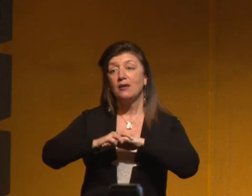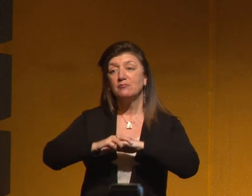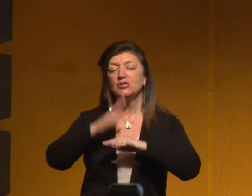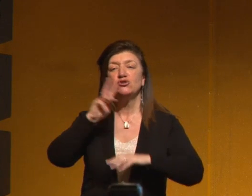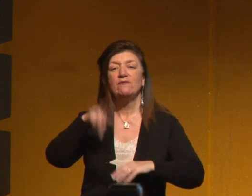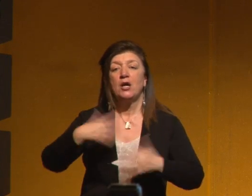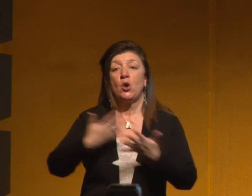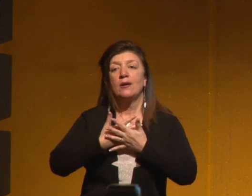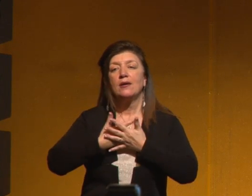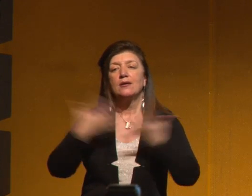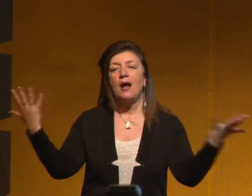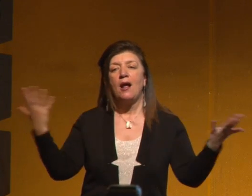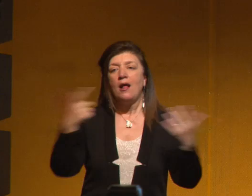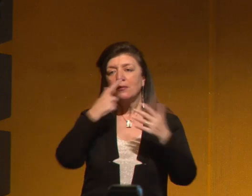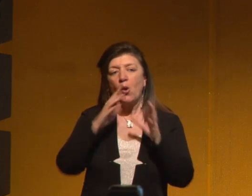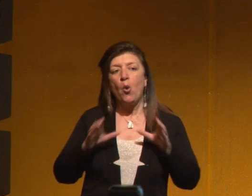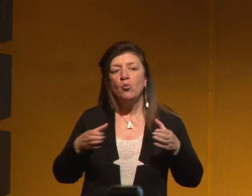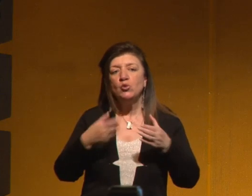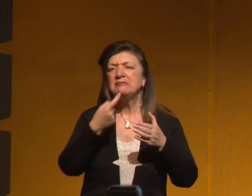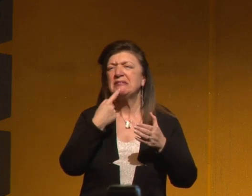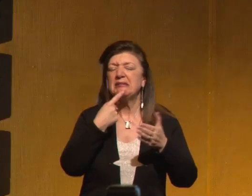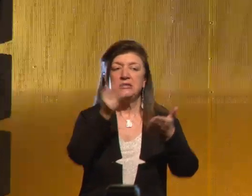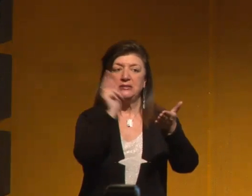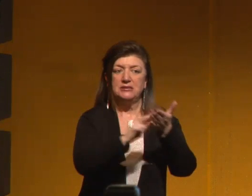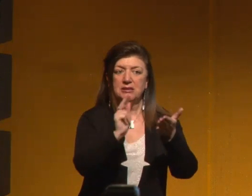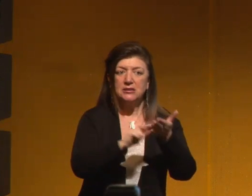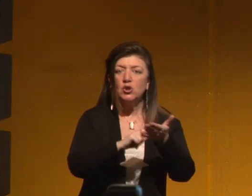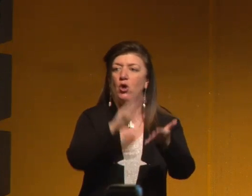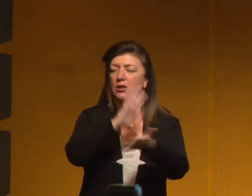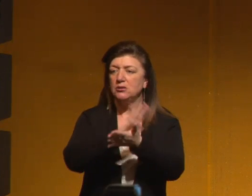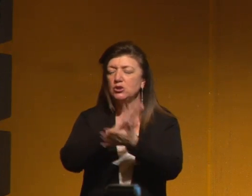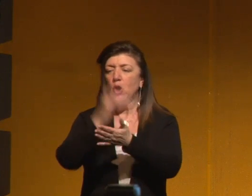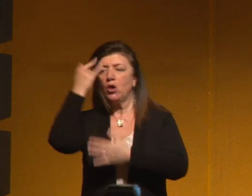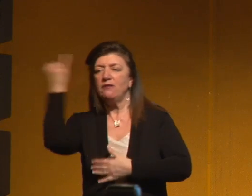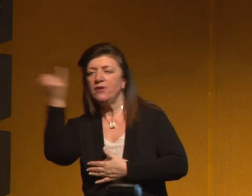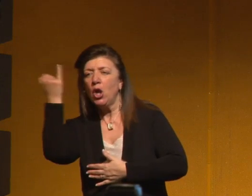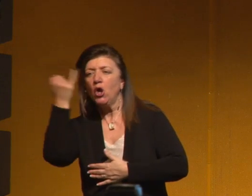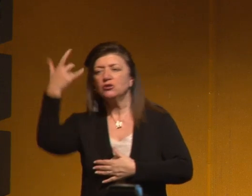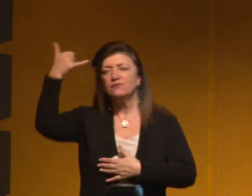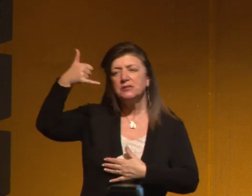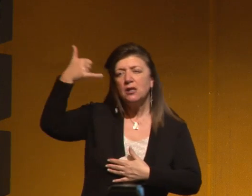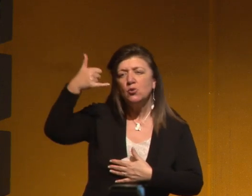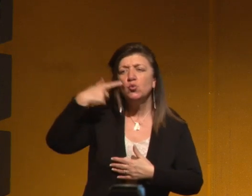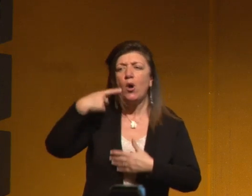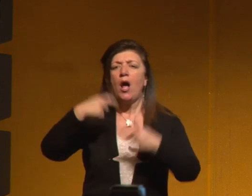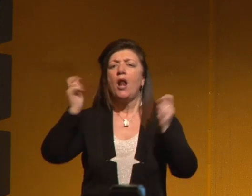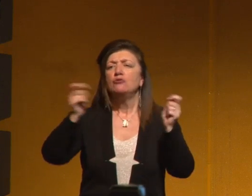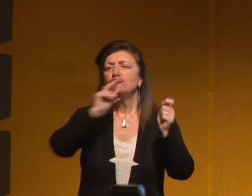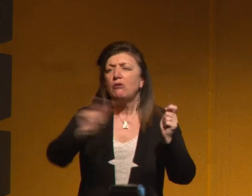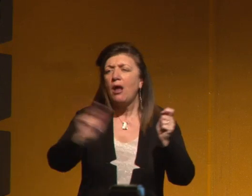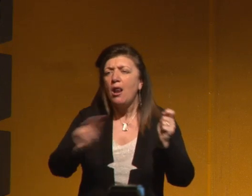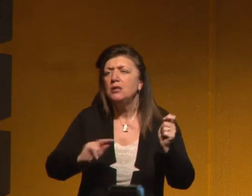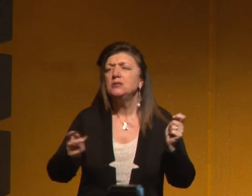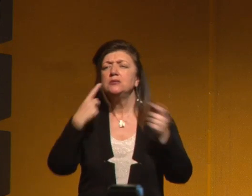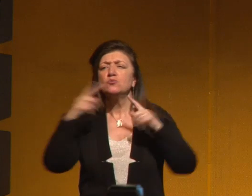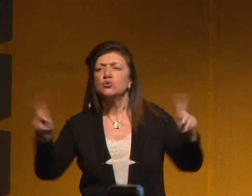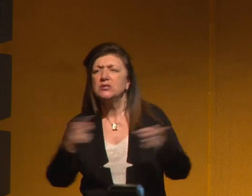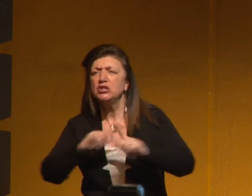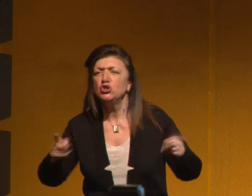gli scrittori editori filosofi intellettuali giornalisti musicisti artisti